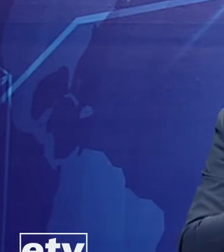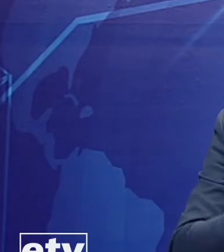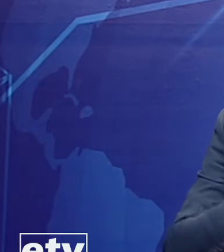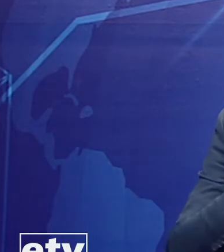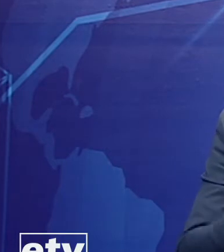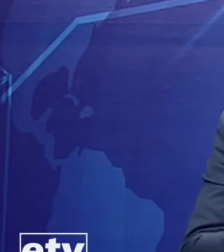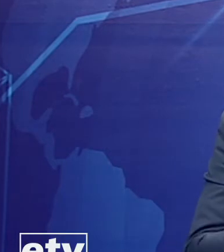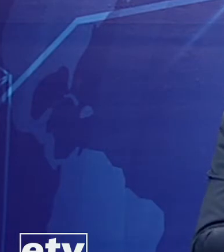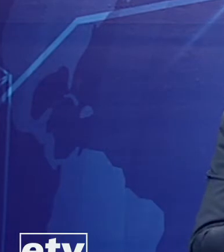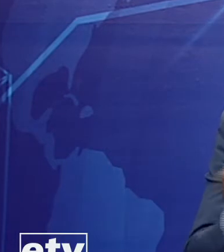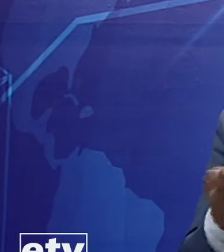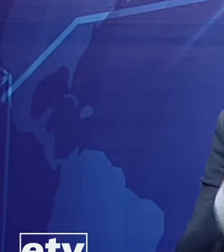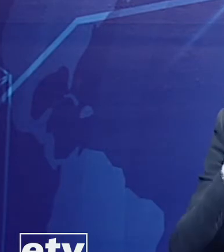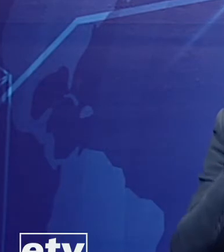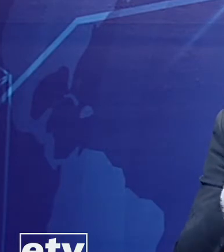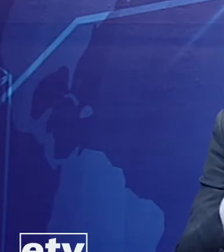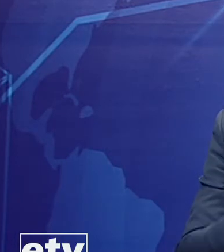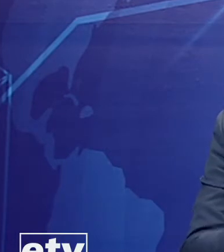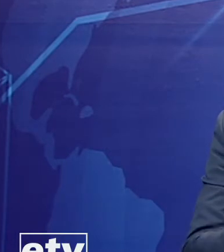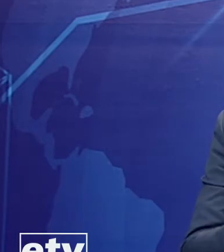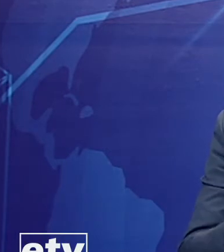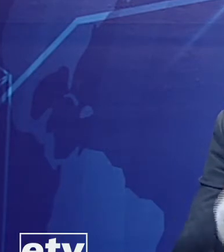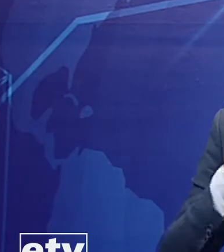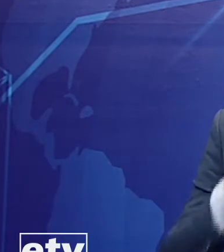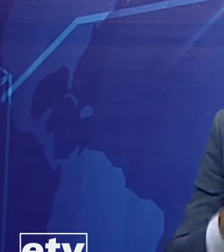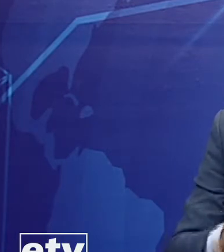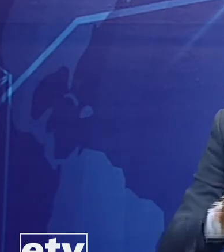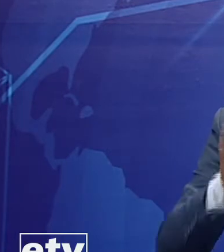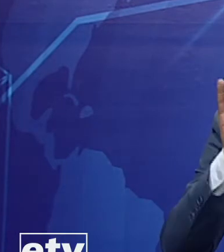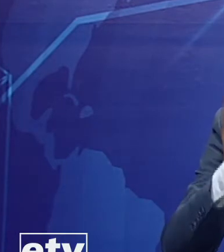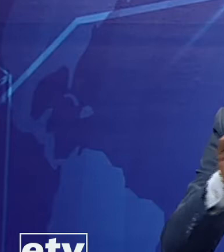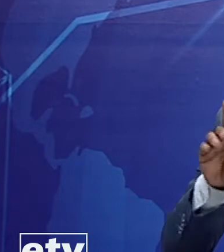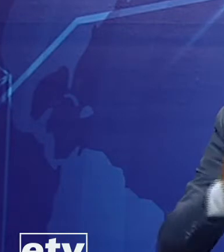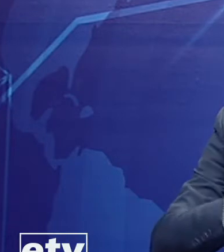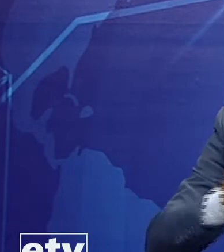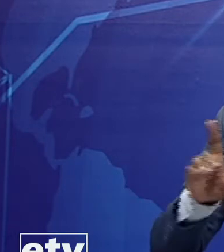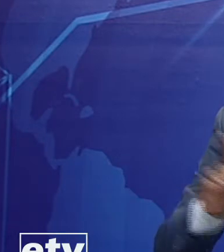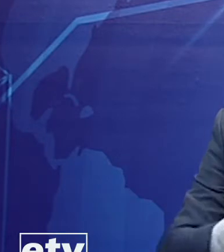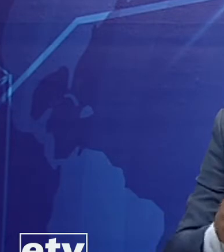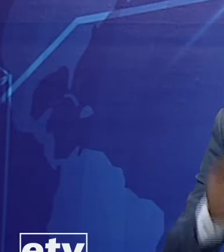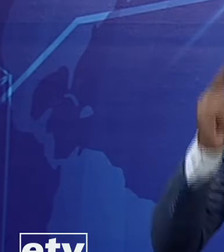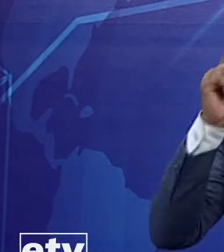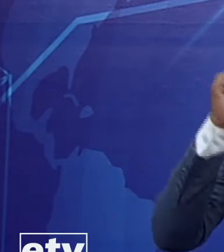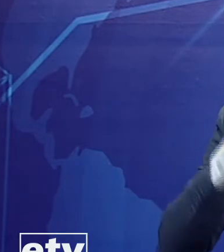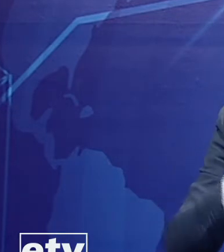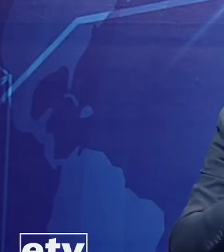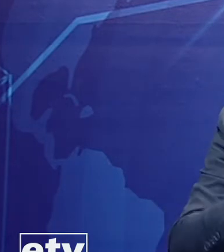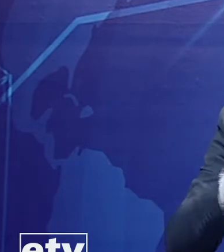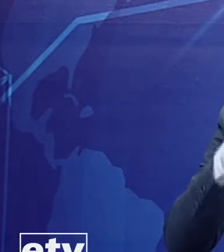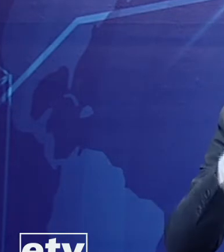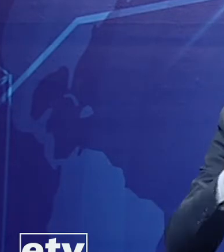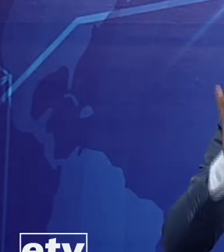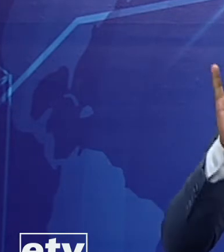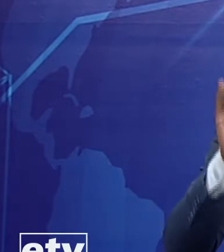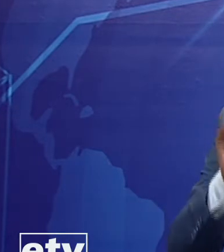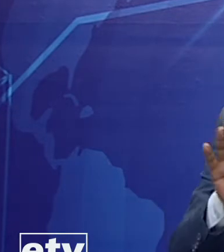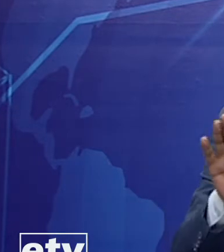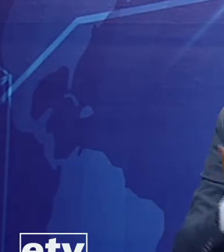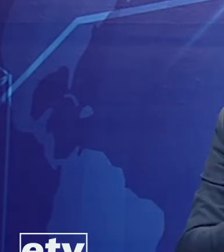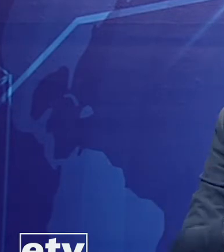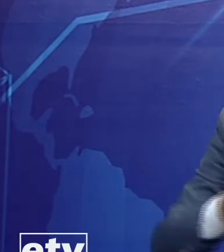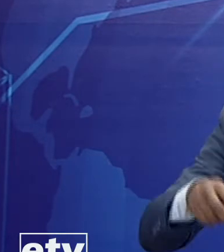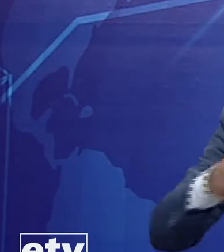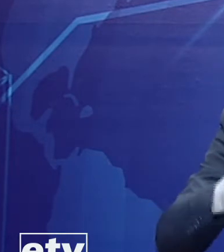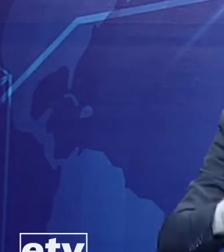የስራ ኃላፊዎች እንዲሁም ጉዳዩ የሚመለከታቸው ባለድርሻ አካላት በተገኙበት ተካሂዷል። መርሃ ግብሩ